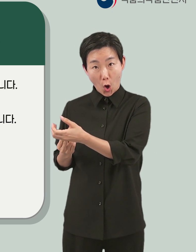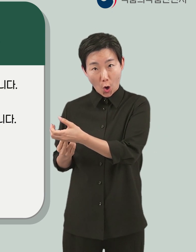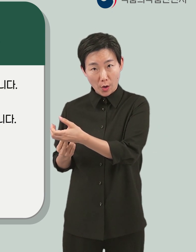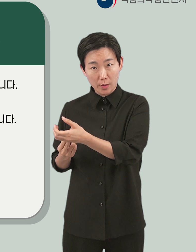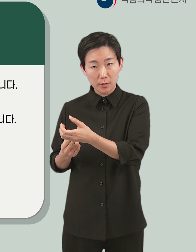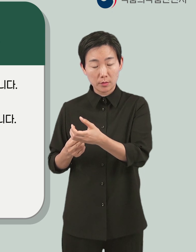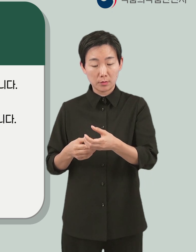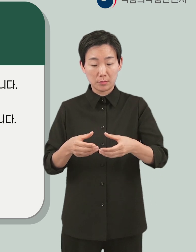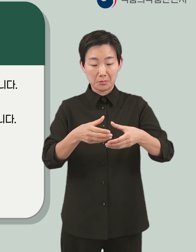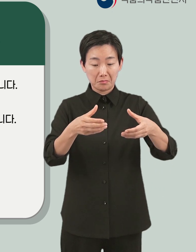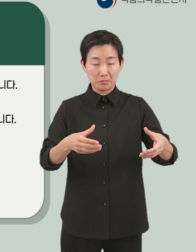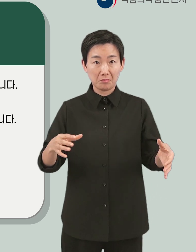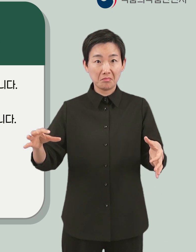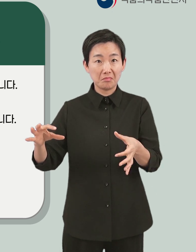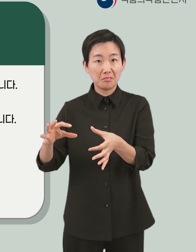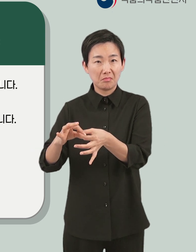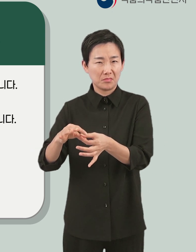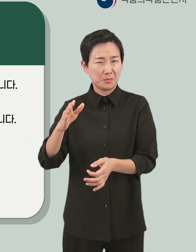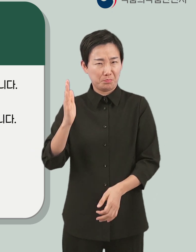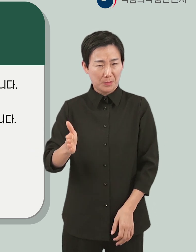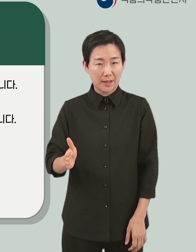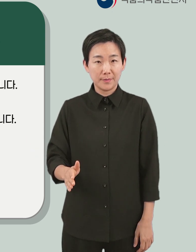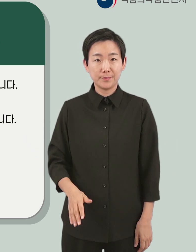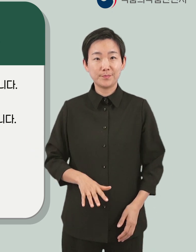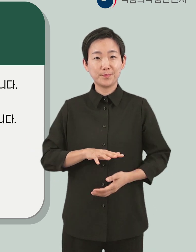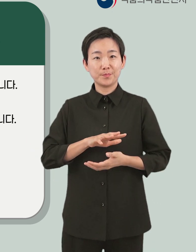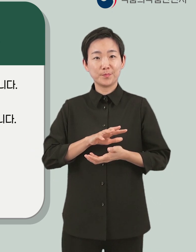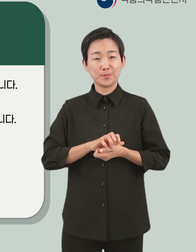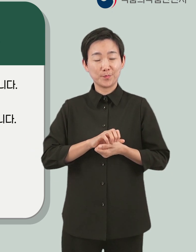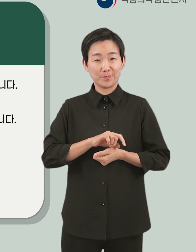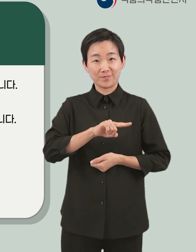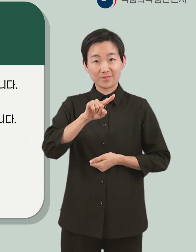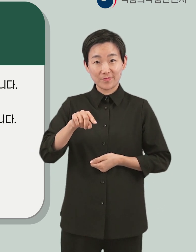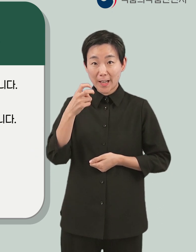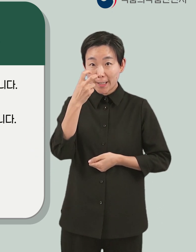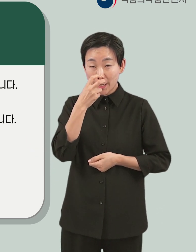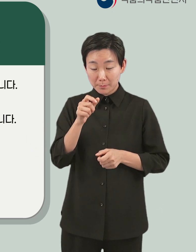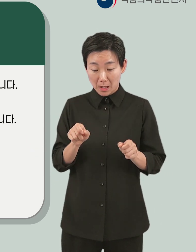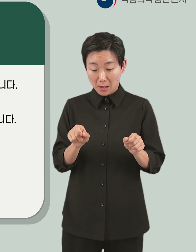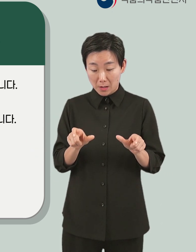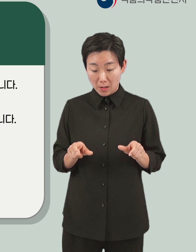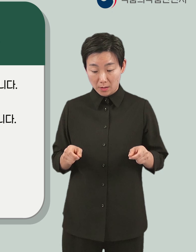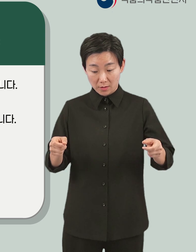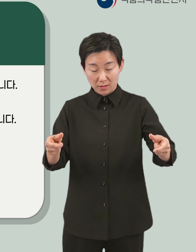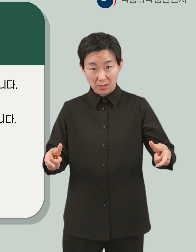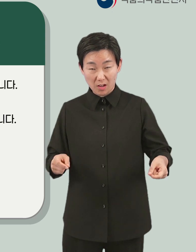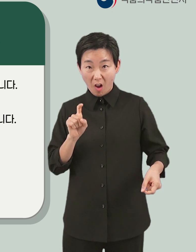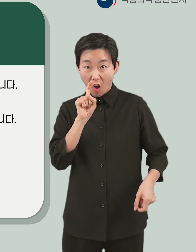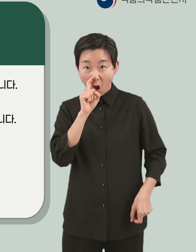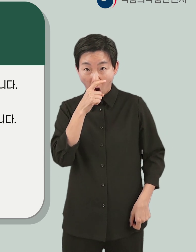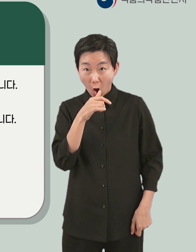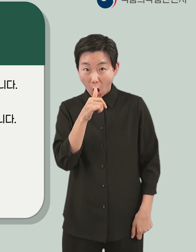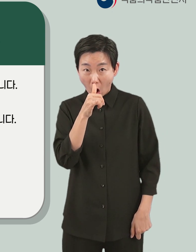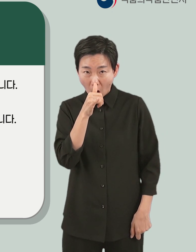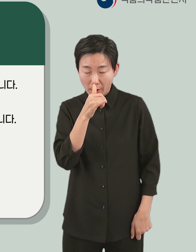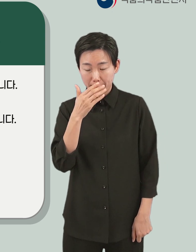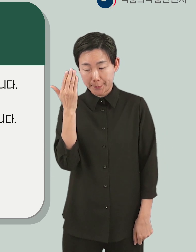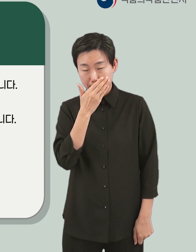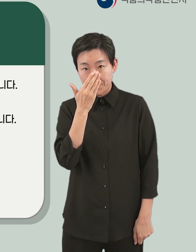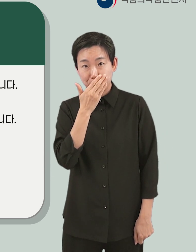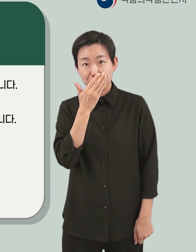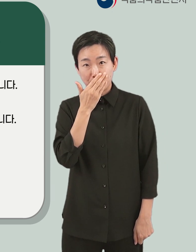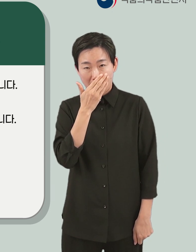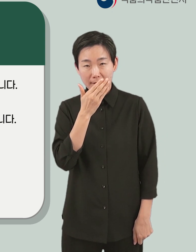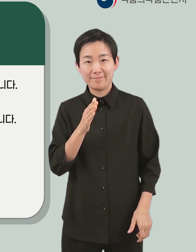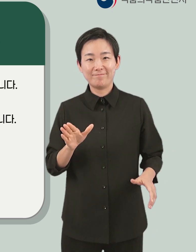스마트폰을 충전하는 동안에는 의료기기를 사용하지 않습니다. 심전도 전극에 이물질이 묻었을 경우 반드시 청소 후